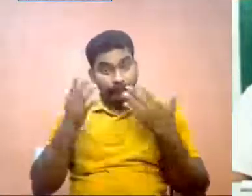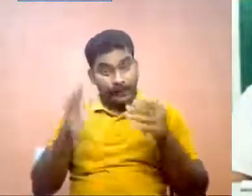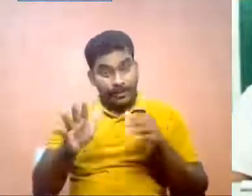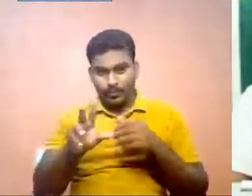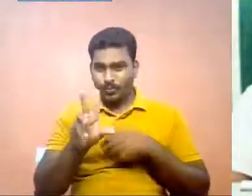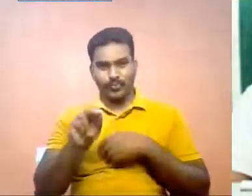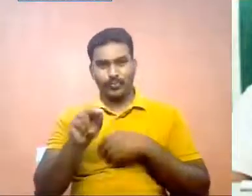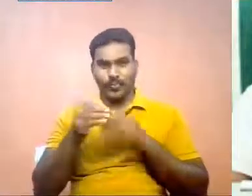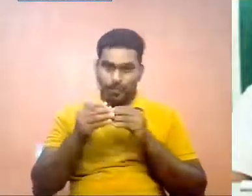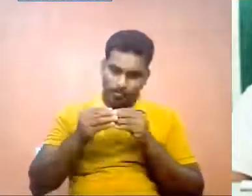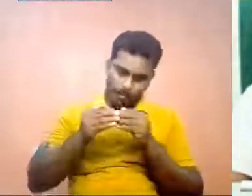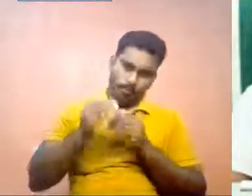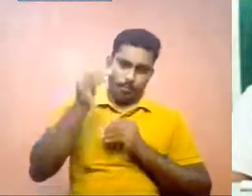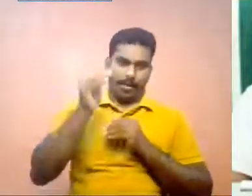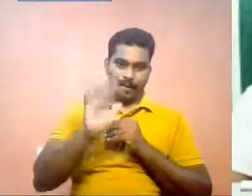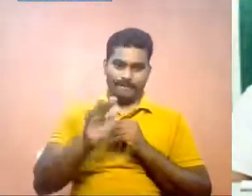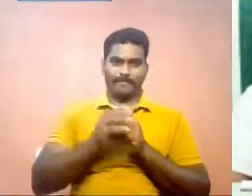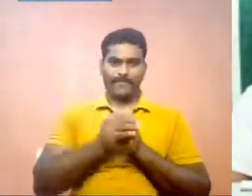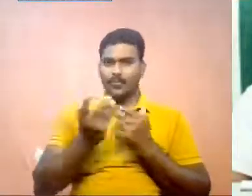ചിലയിടങ്ങളിൽ